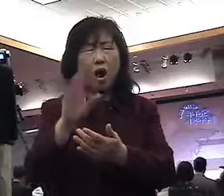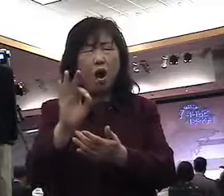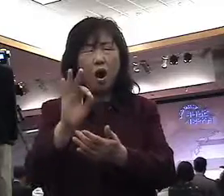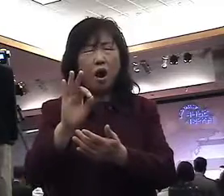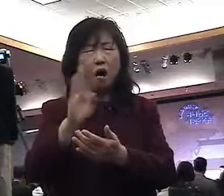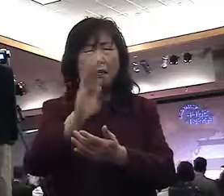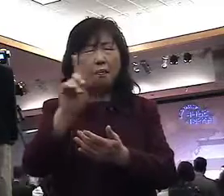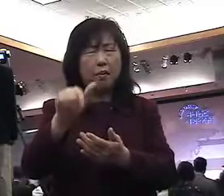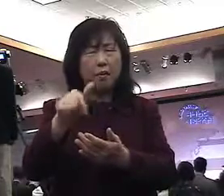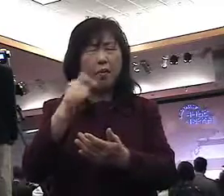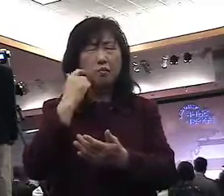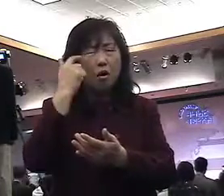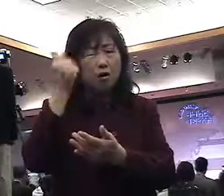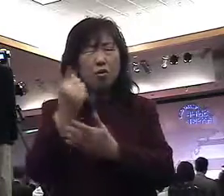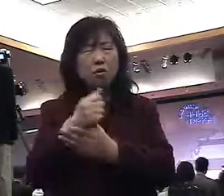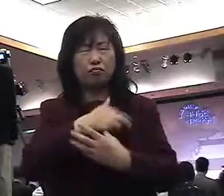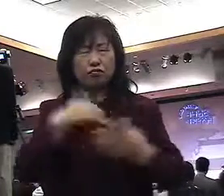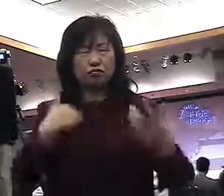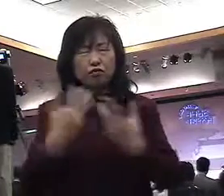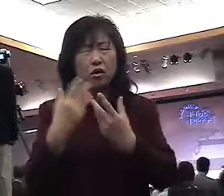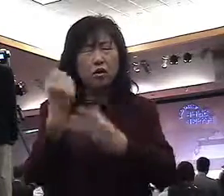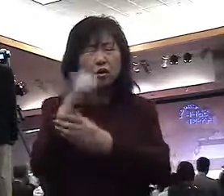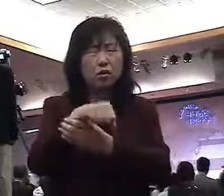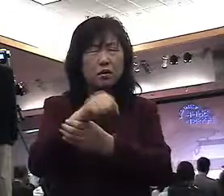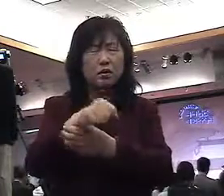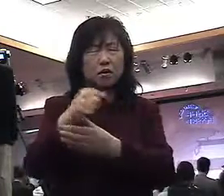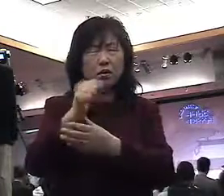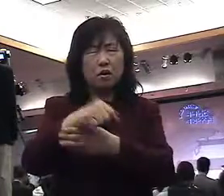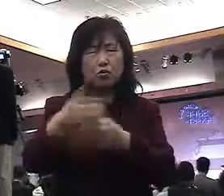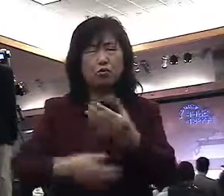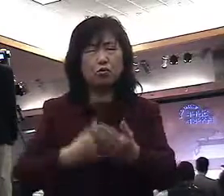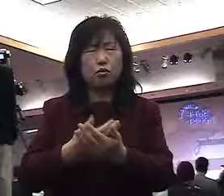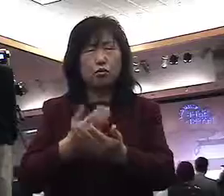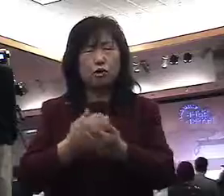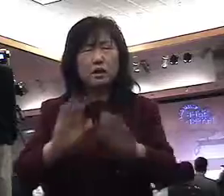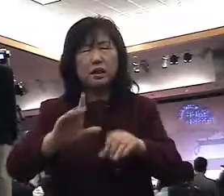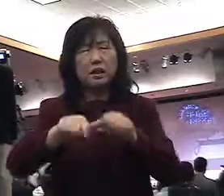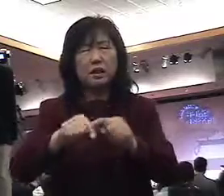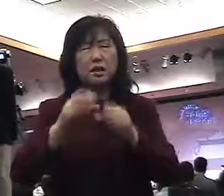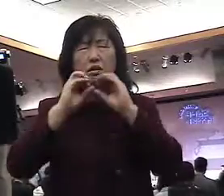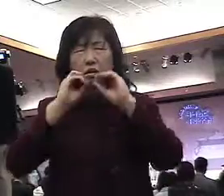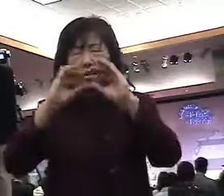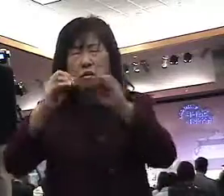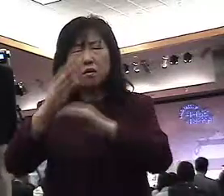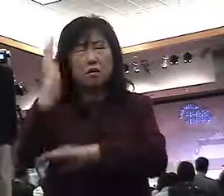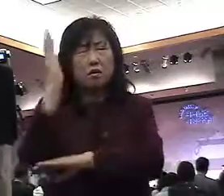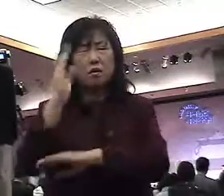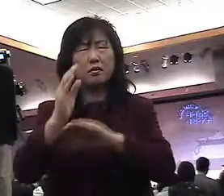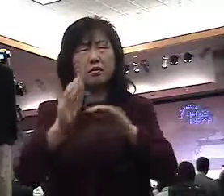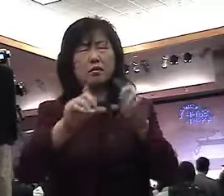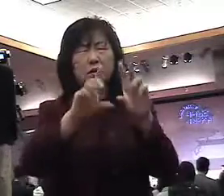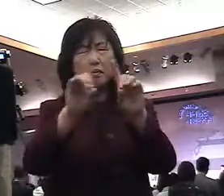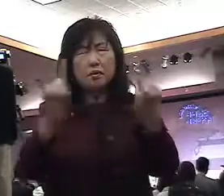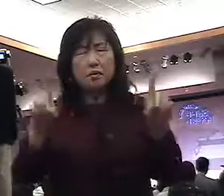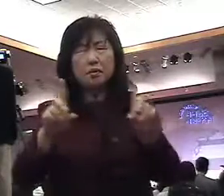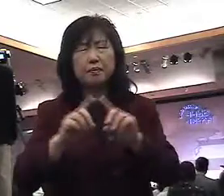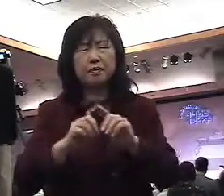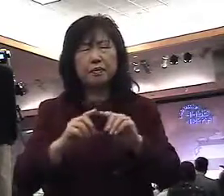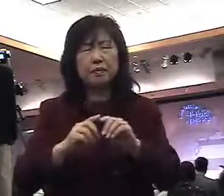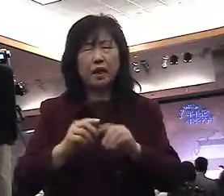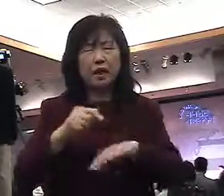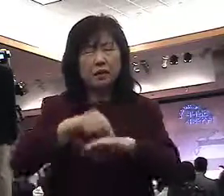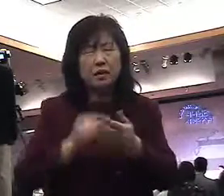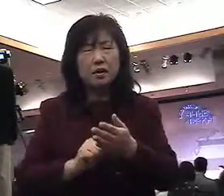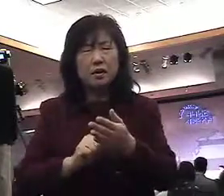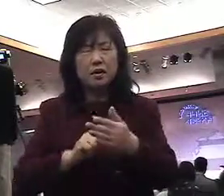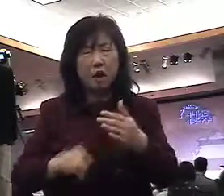기뻐하시는 풍성한 열매들을 허락하여 주시옵소서. 이 시간 전하여 주시는 말씀들이 저희들 심령